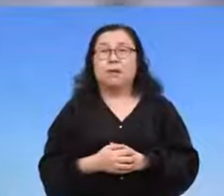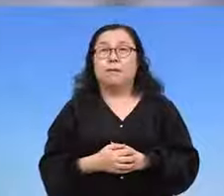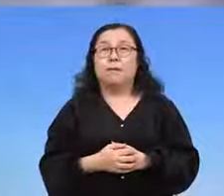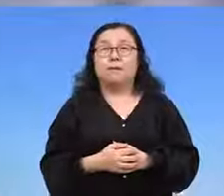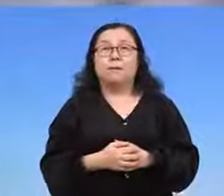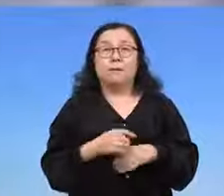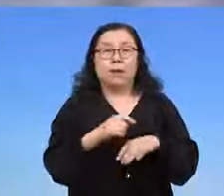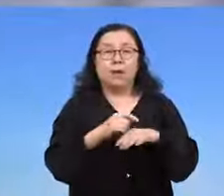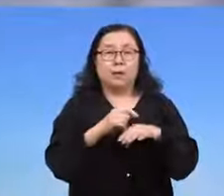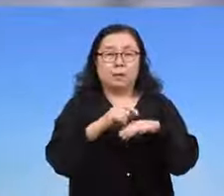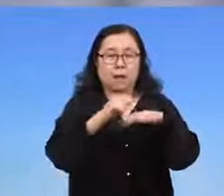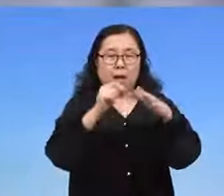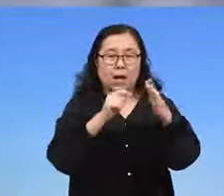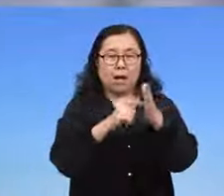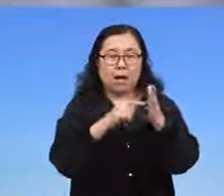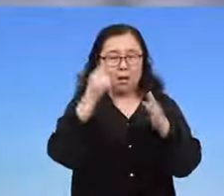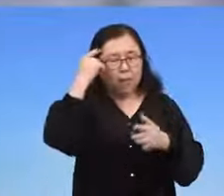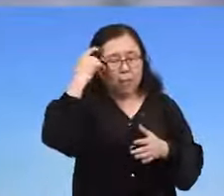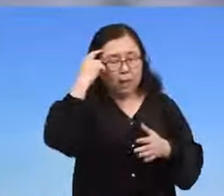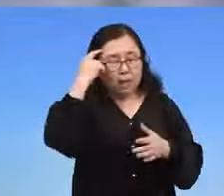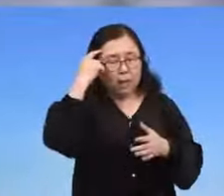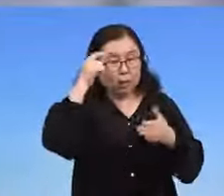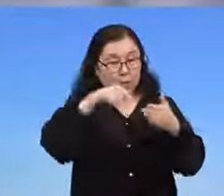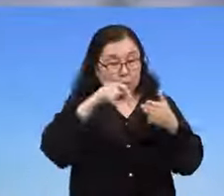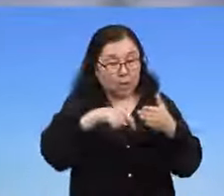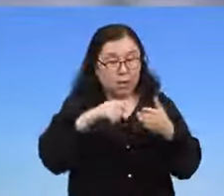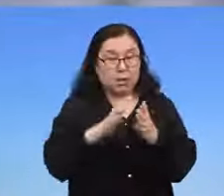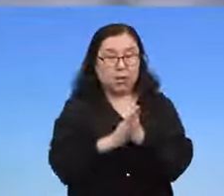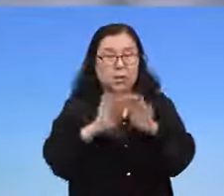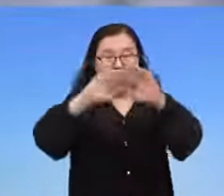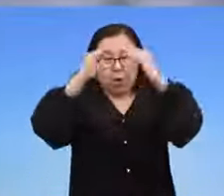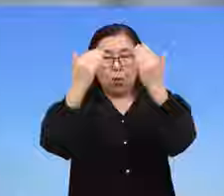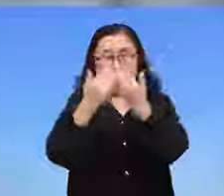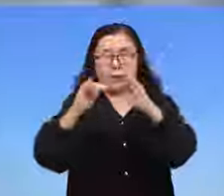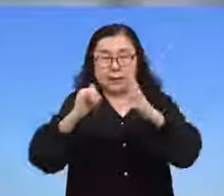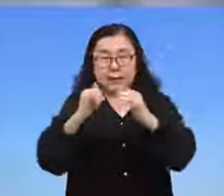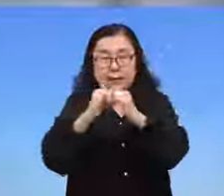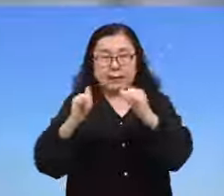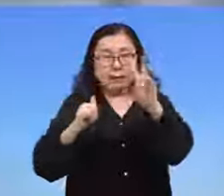왕 머릿속에는 온 세상 사람들이 딱 두 종류밖에 없었을 겁니다.